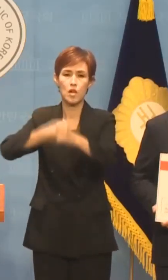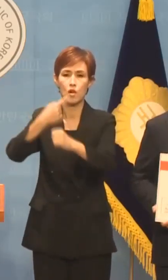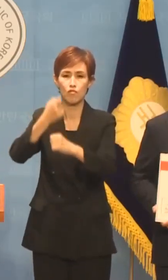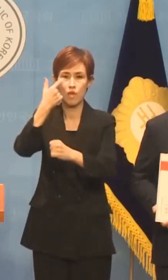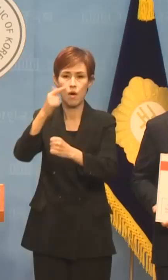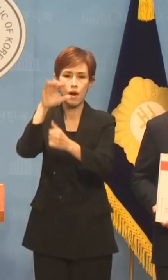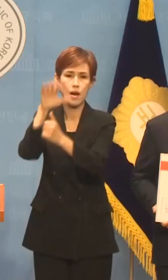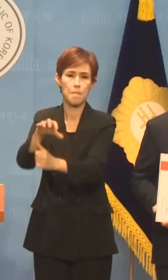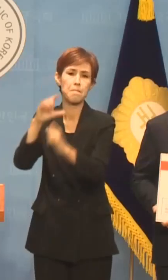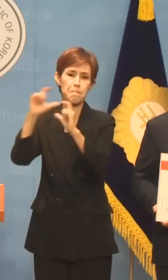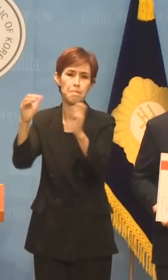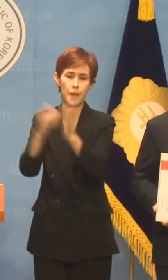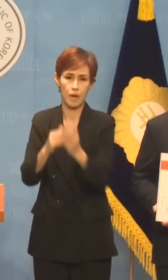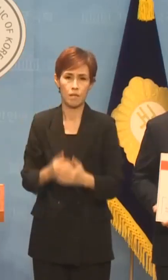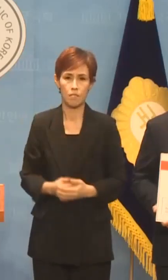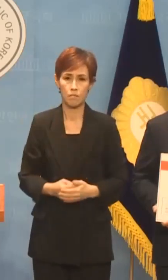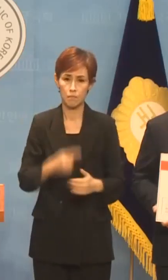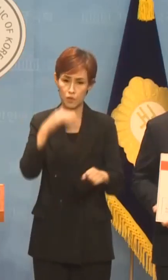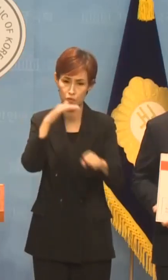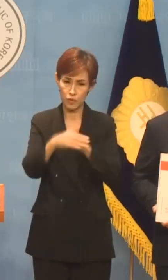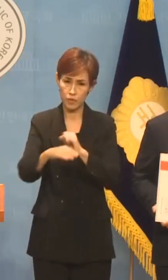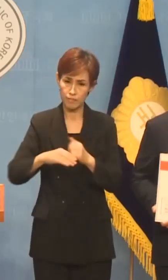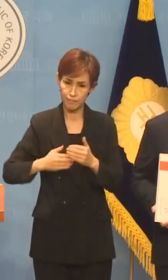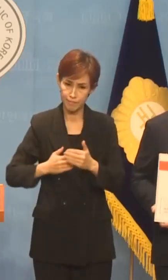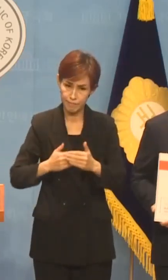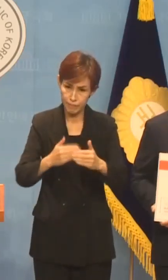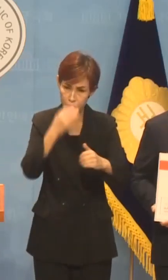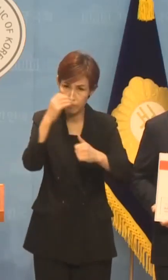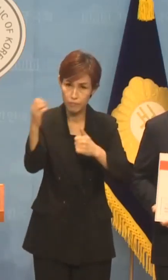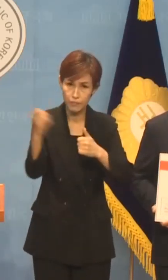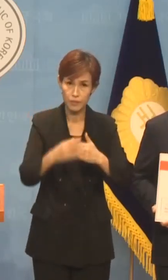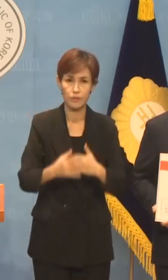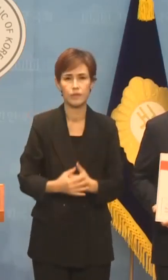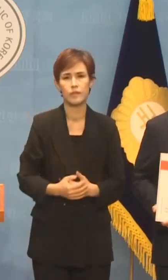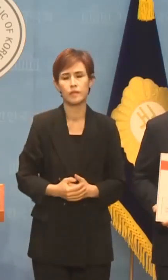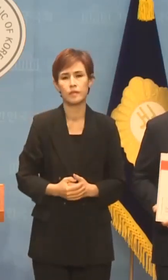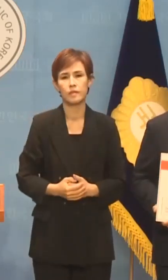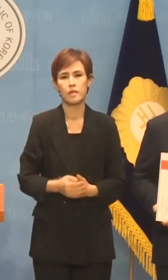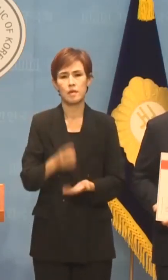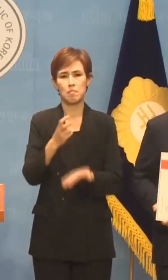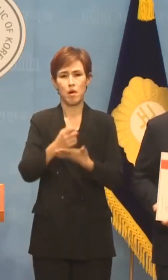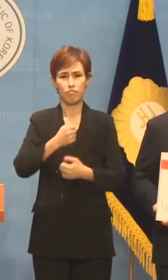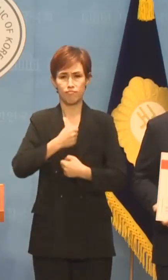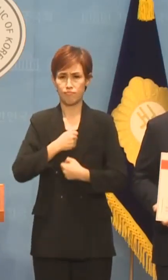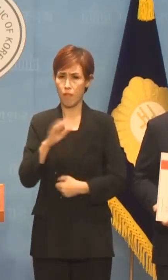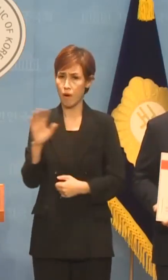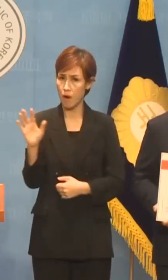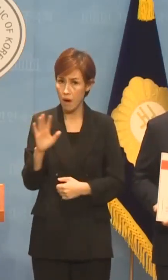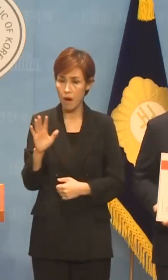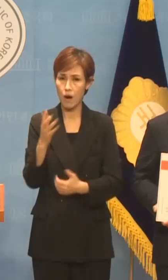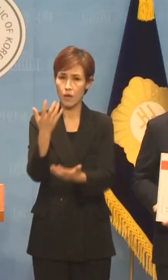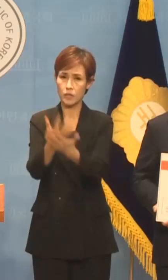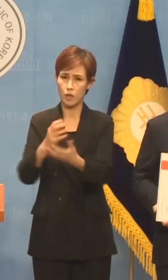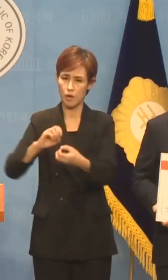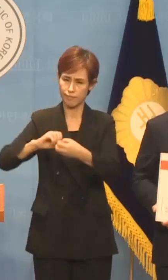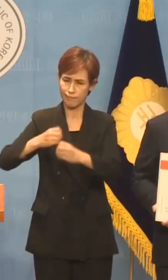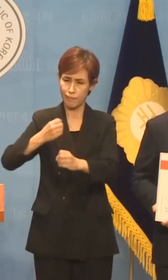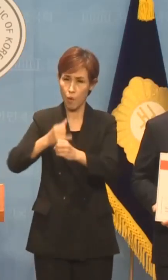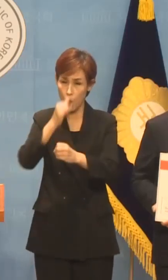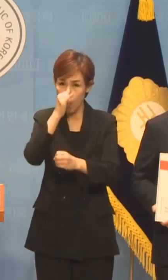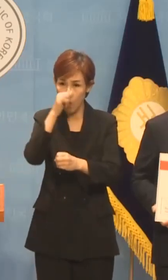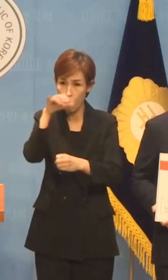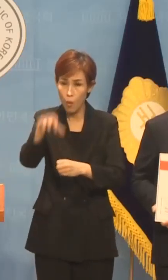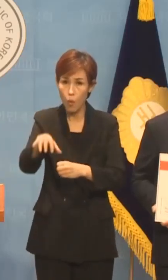선고되었습니다. 민주주의의 절차적 정당성을 무시하고 법을 지키지 않으며 문서까지 조작한